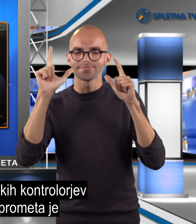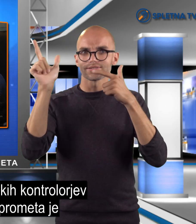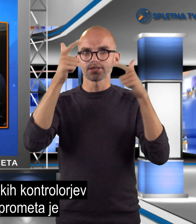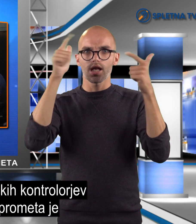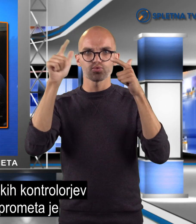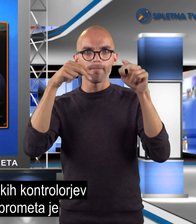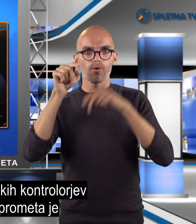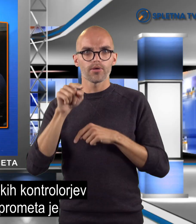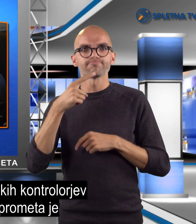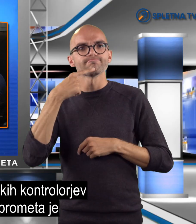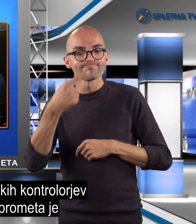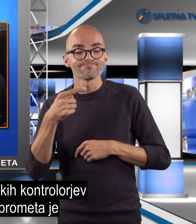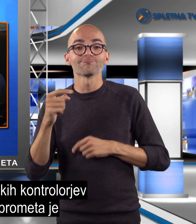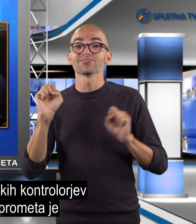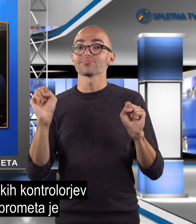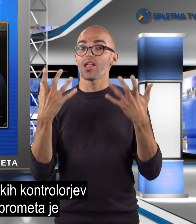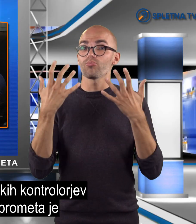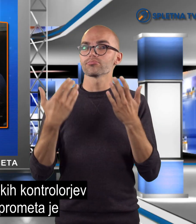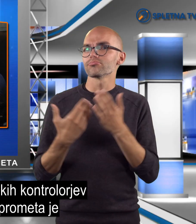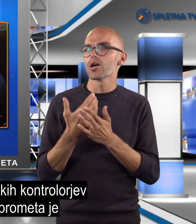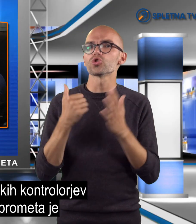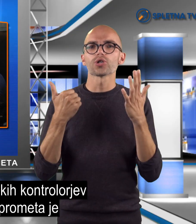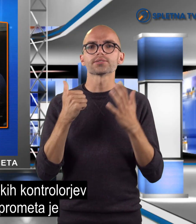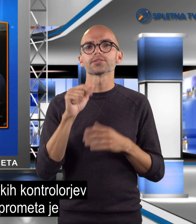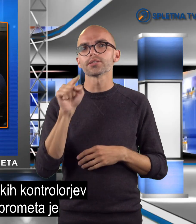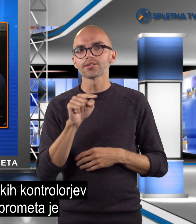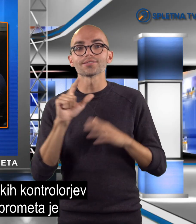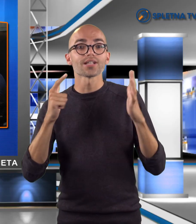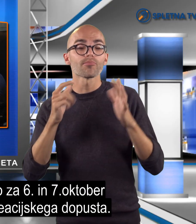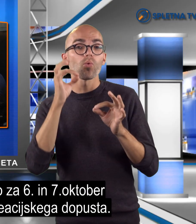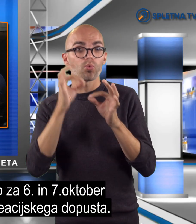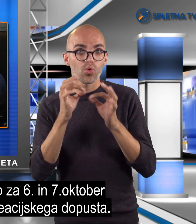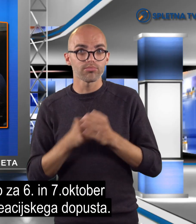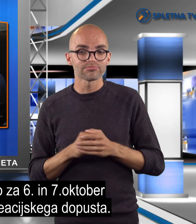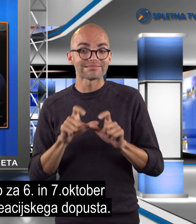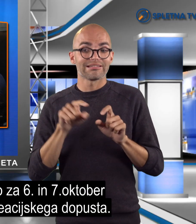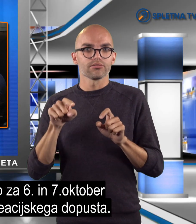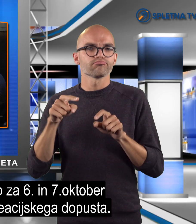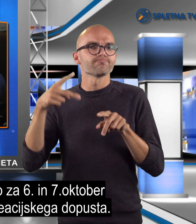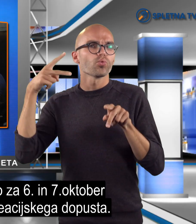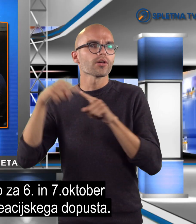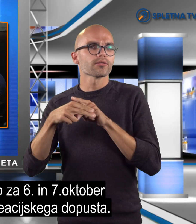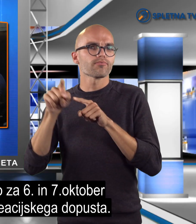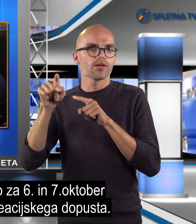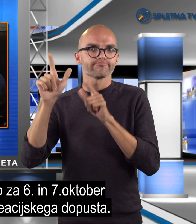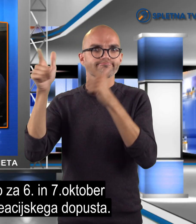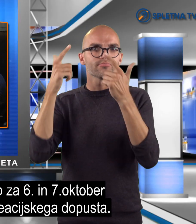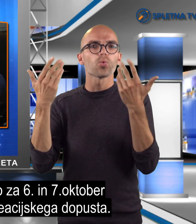Večina slovenskih kontrolorjev zračnega prometa je napovedala stavko za 6. in 7. oktober